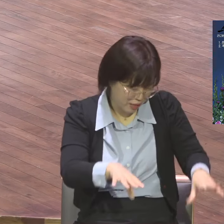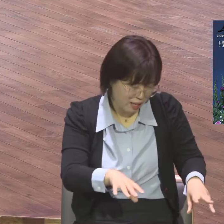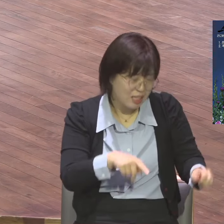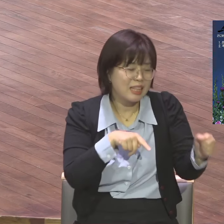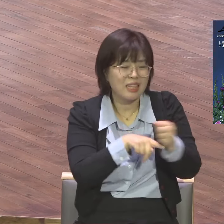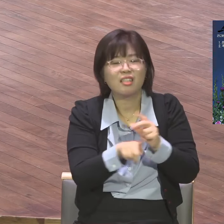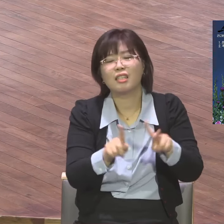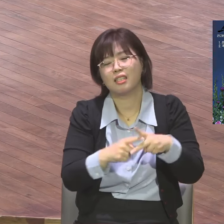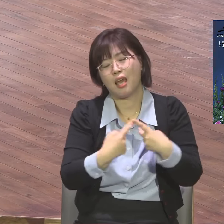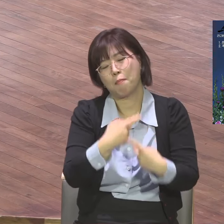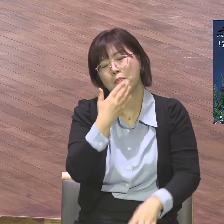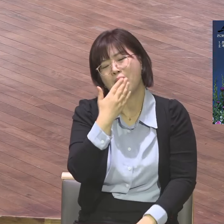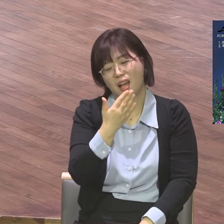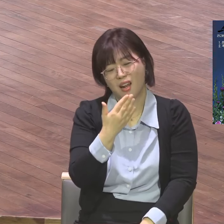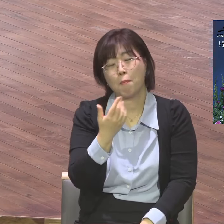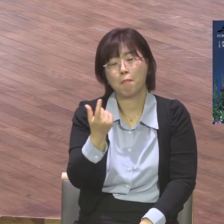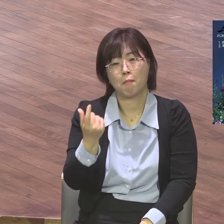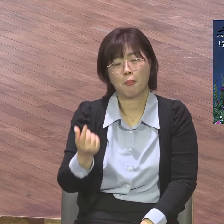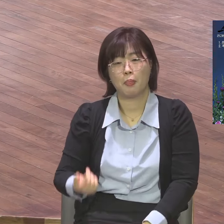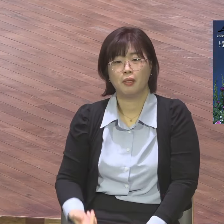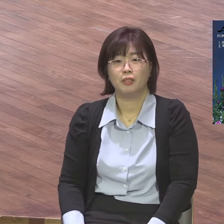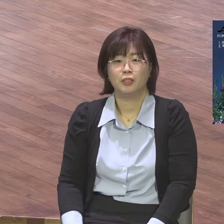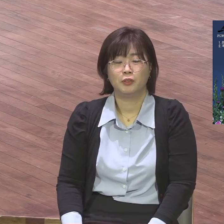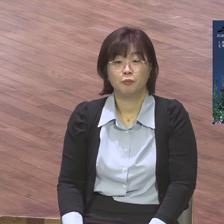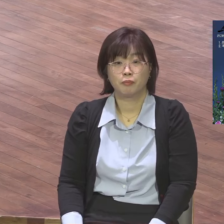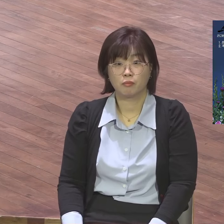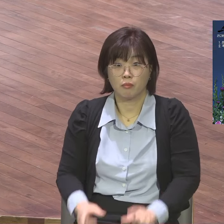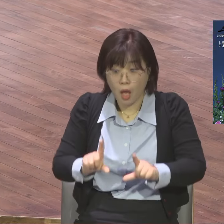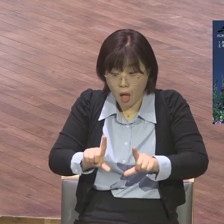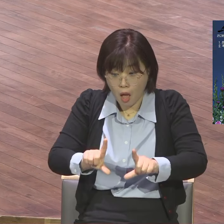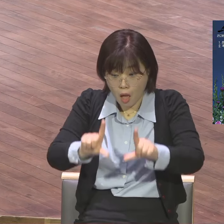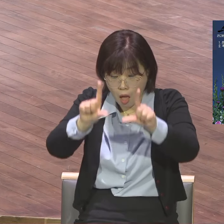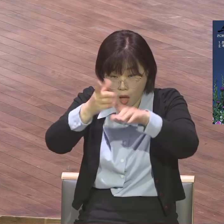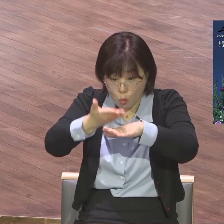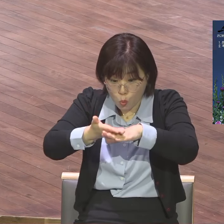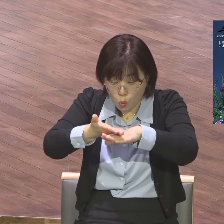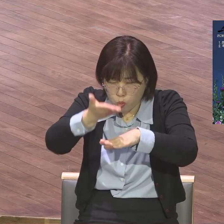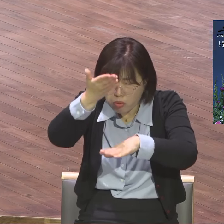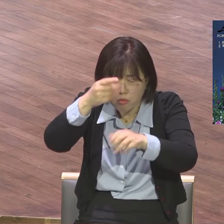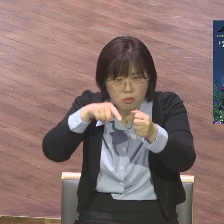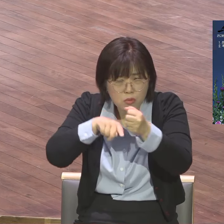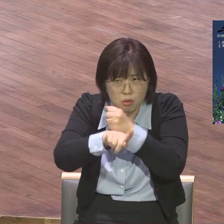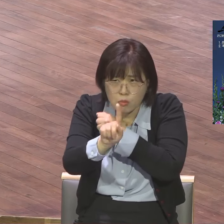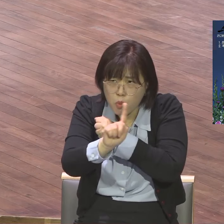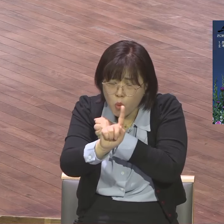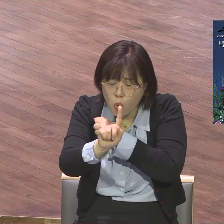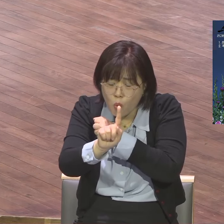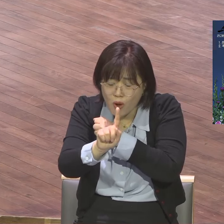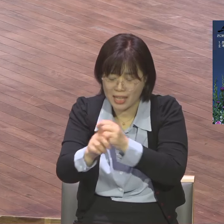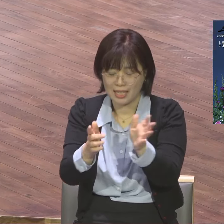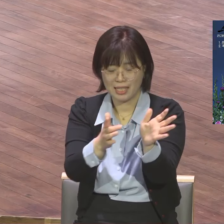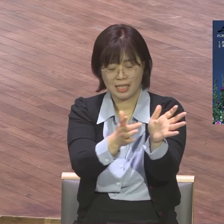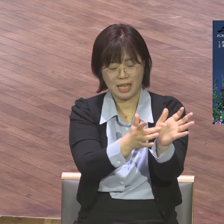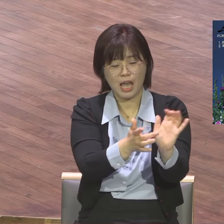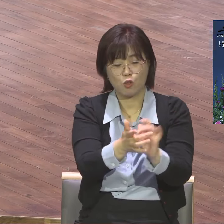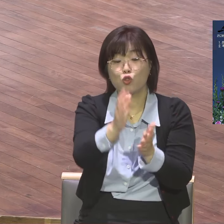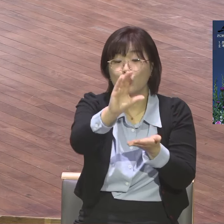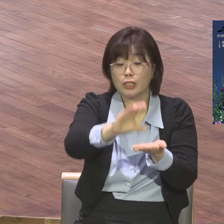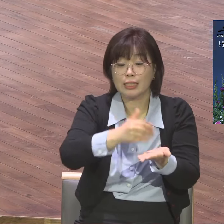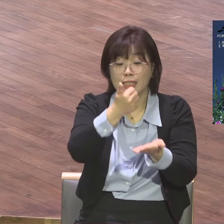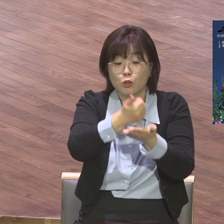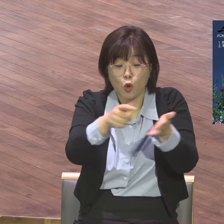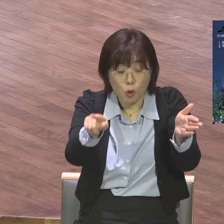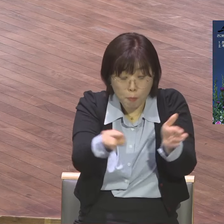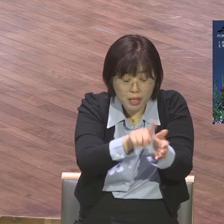뭐냐? 그 출발점은 바로 예수 그리스도를 통해서 하나님을 만나는 거예요.